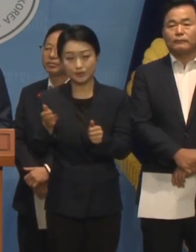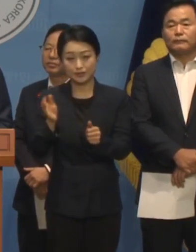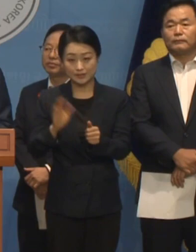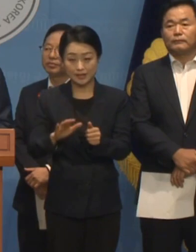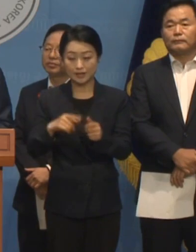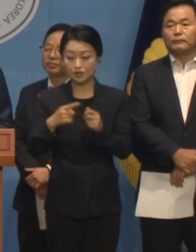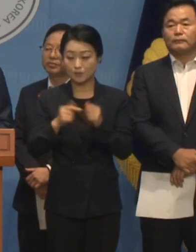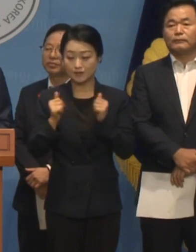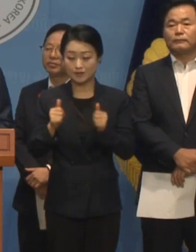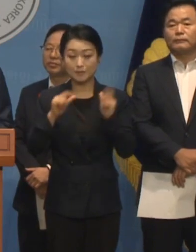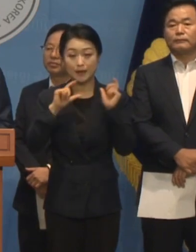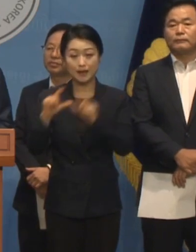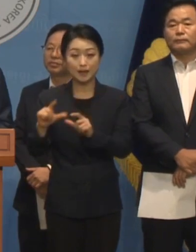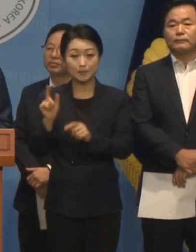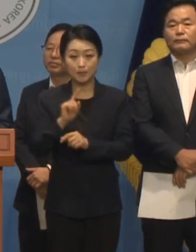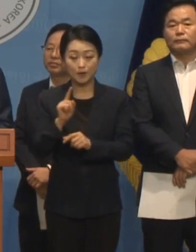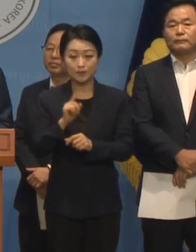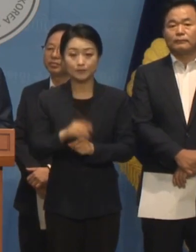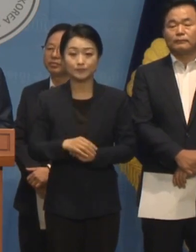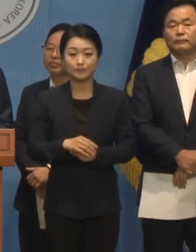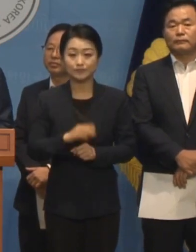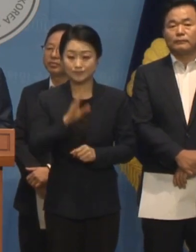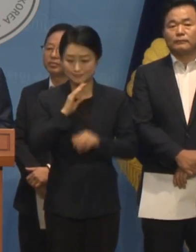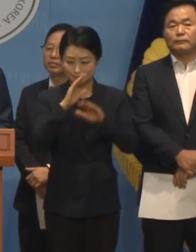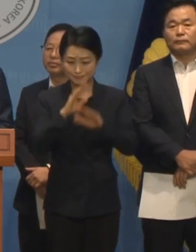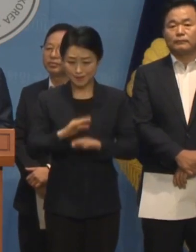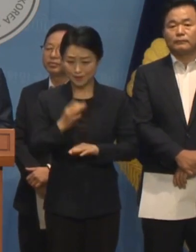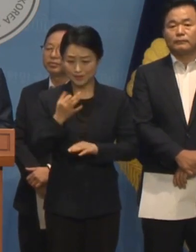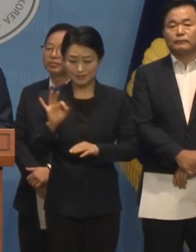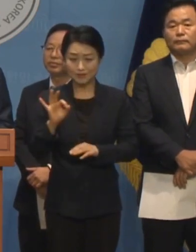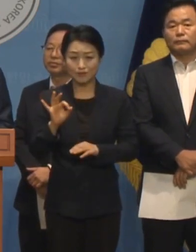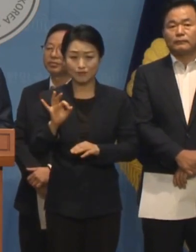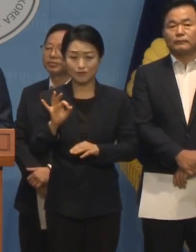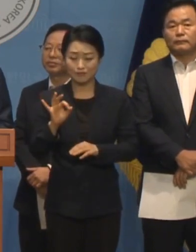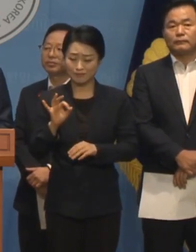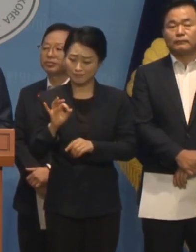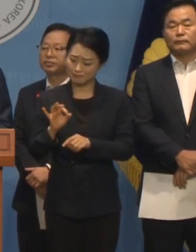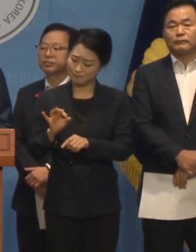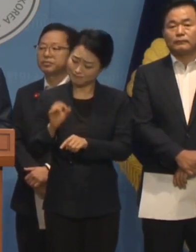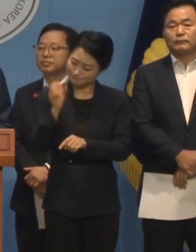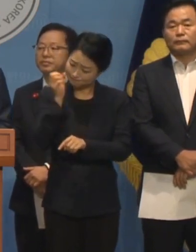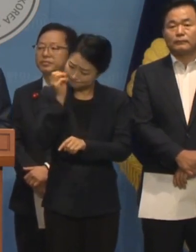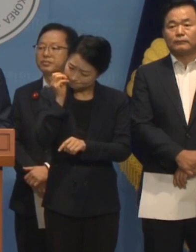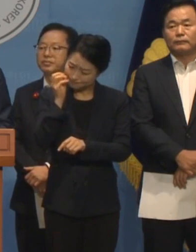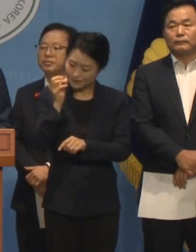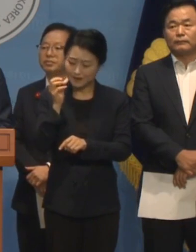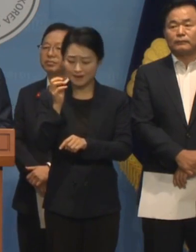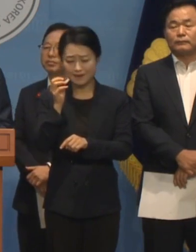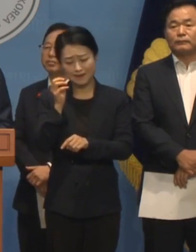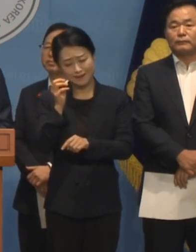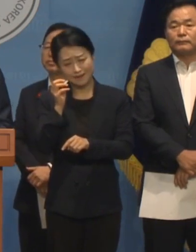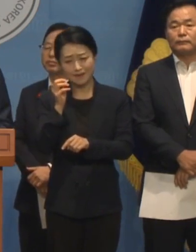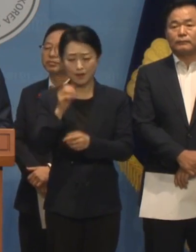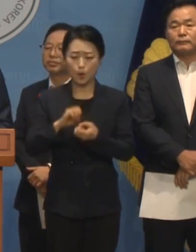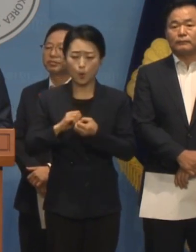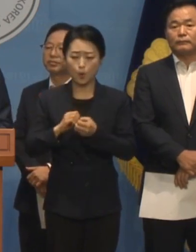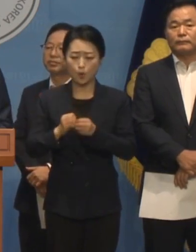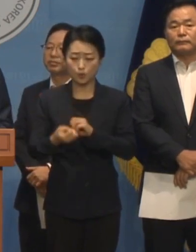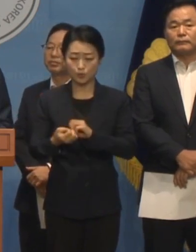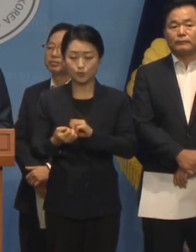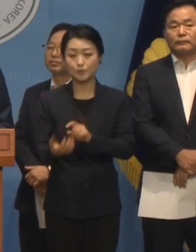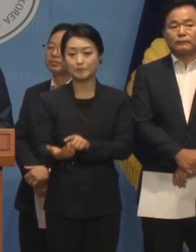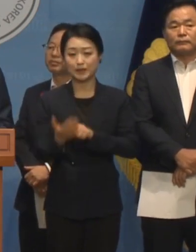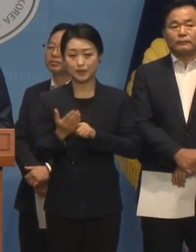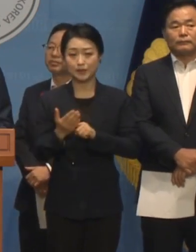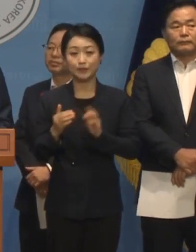1심 판결은 사실 인정도 전혀 다르게 한 채 재판을 하는 등 명백한 오류가